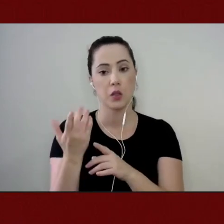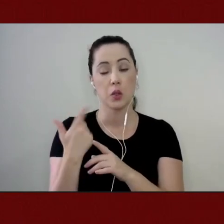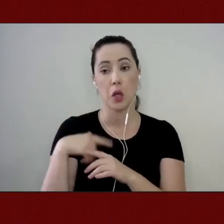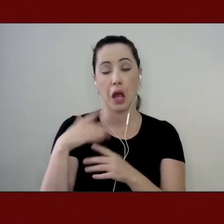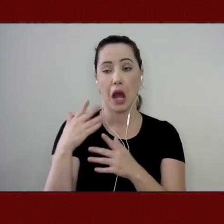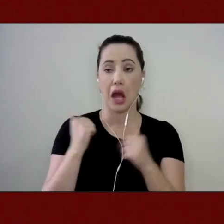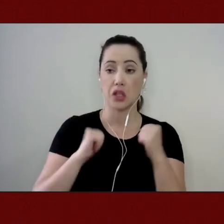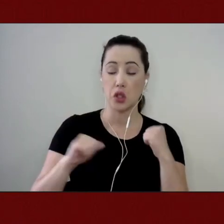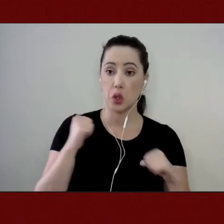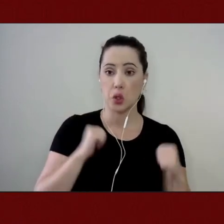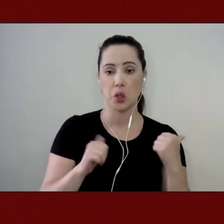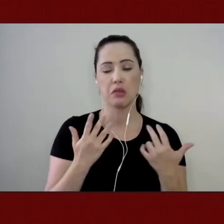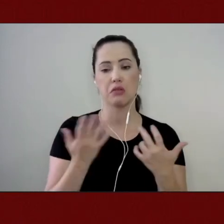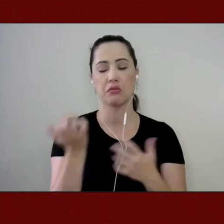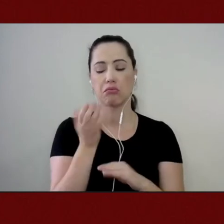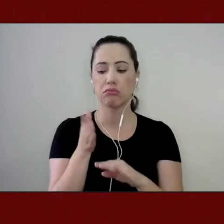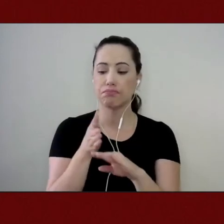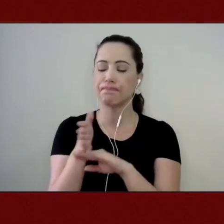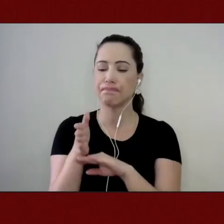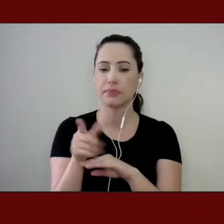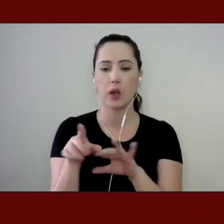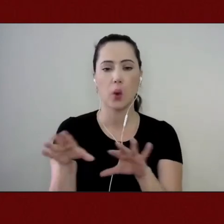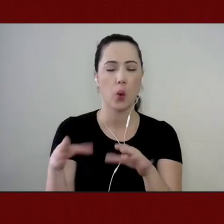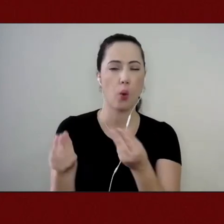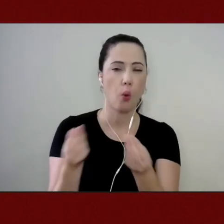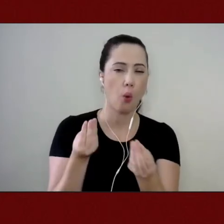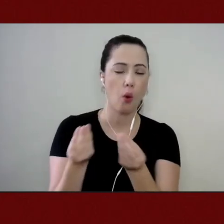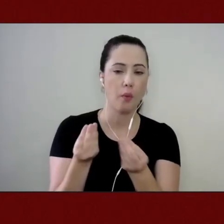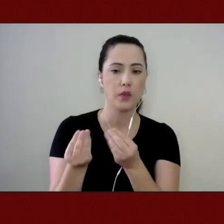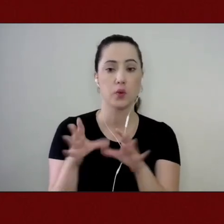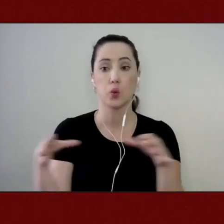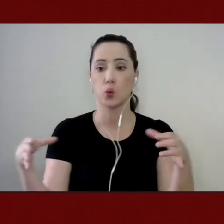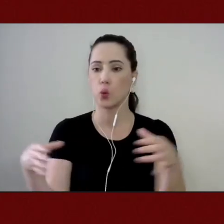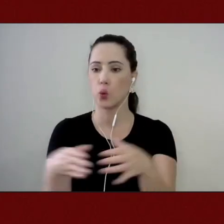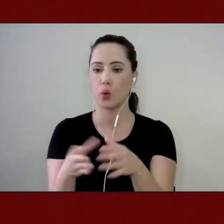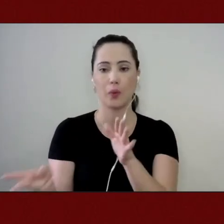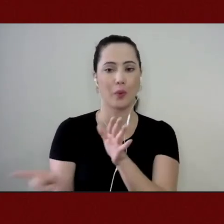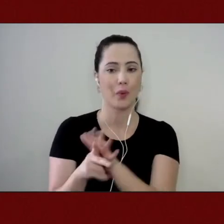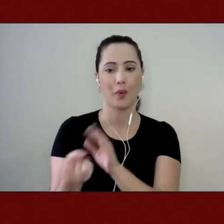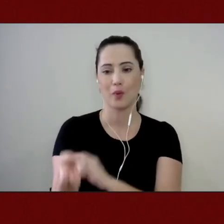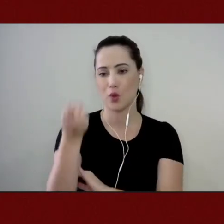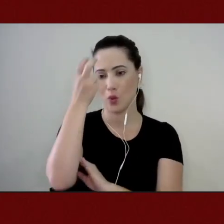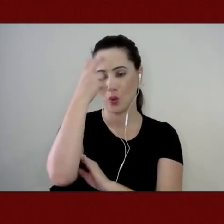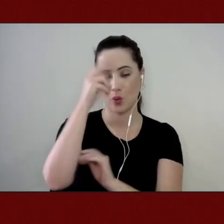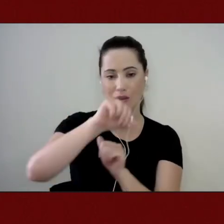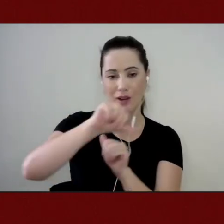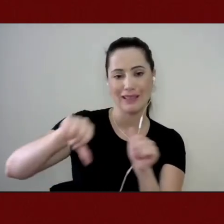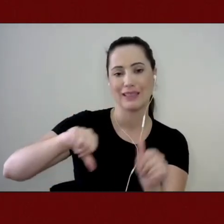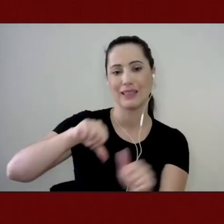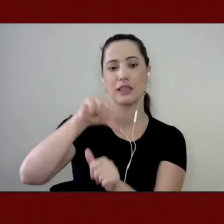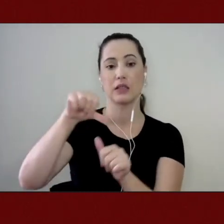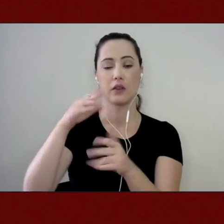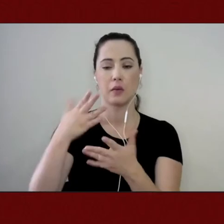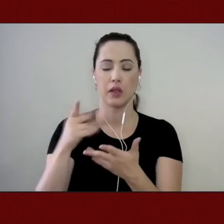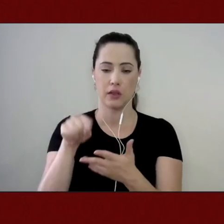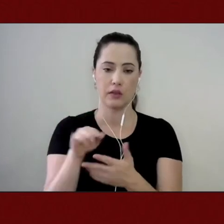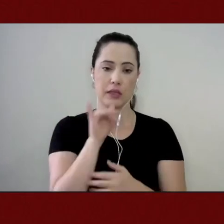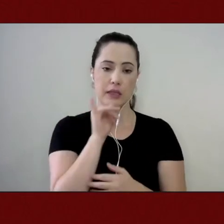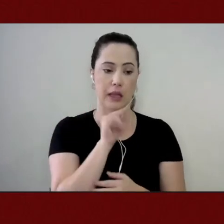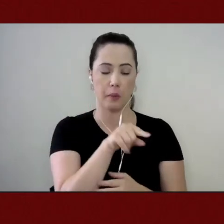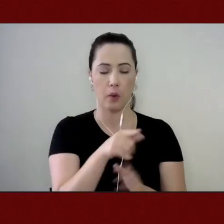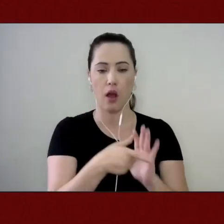tornando-se uma espécie de rede de ação cultural e artística alternativa ao liberalismo oligárquico, que era